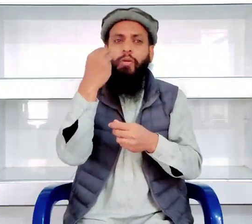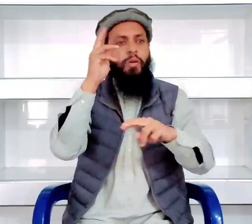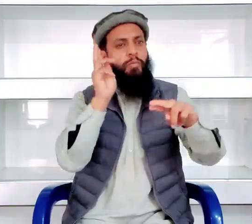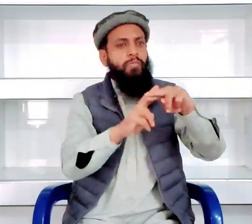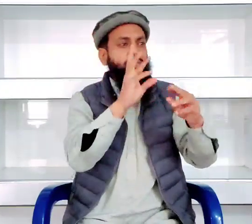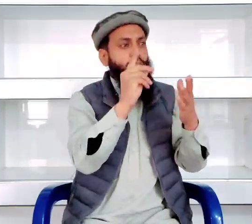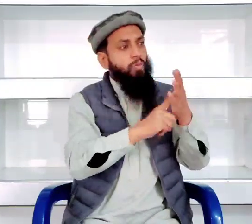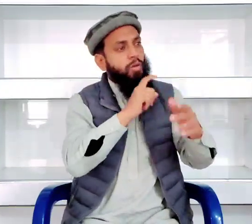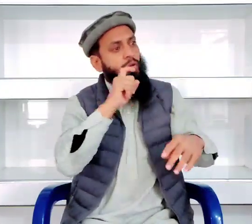کیونکہ انسان